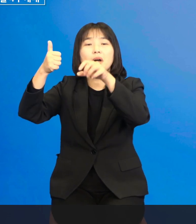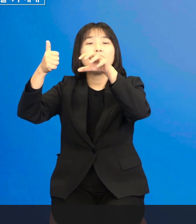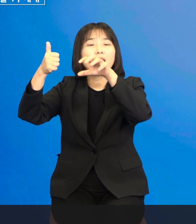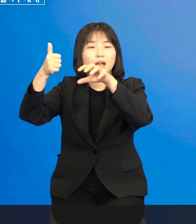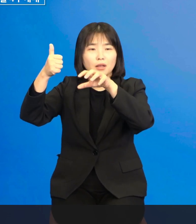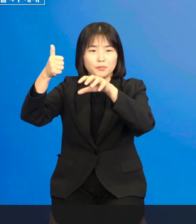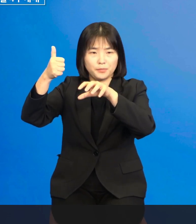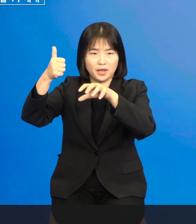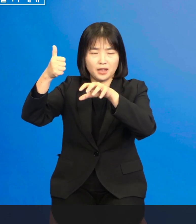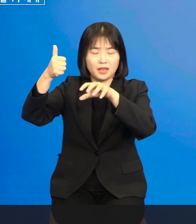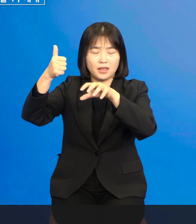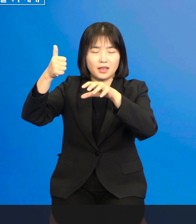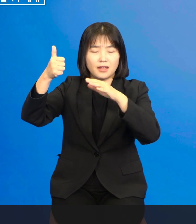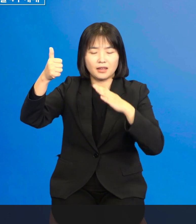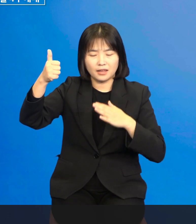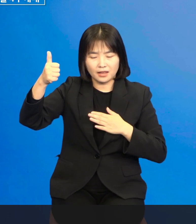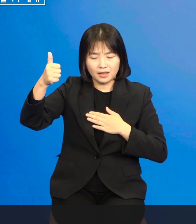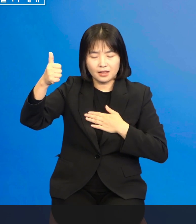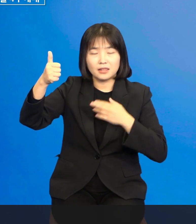주님 앞에